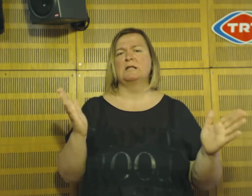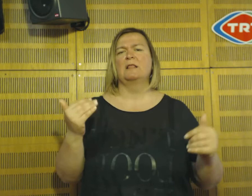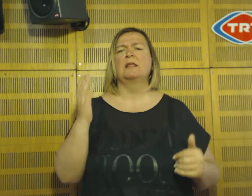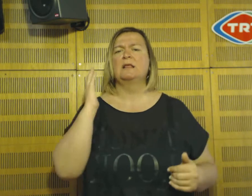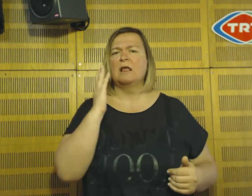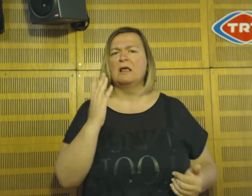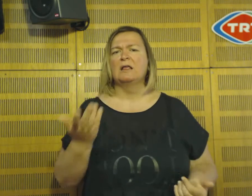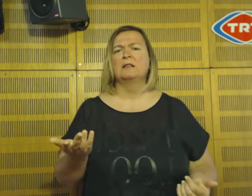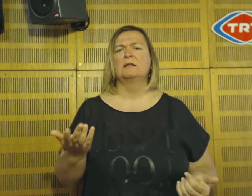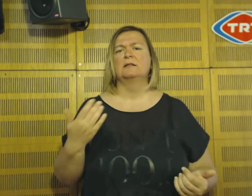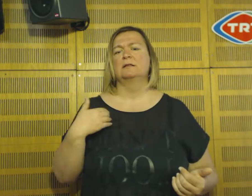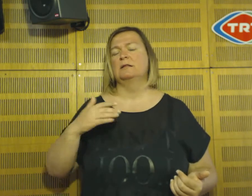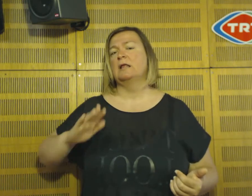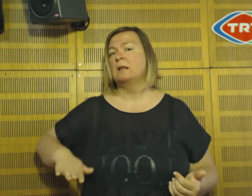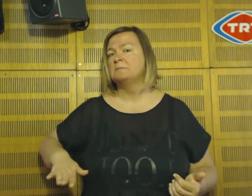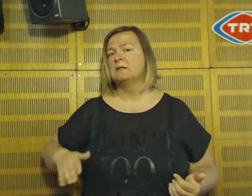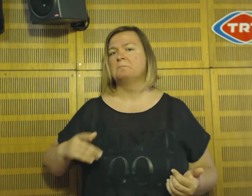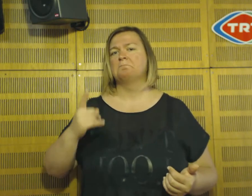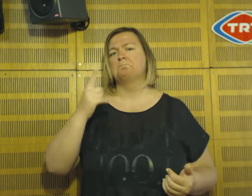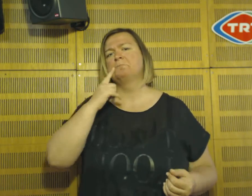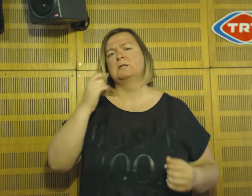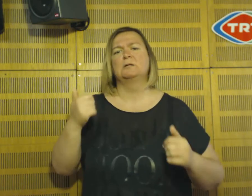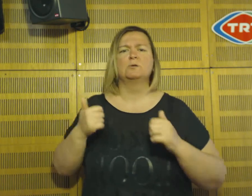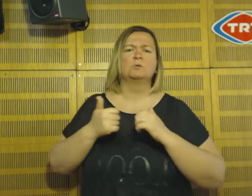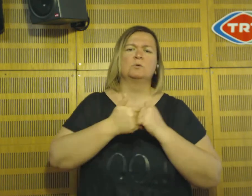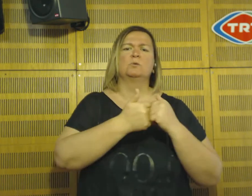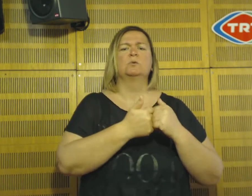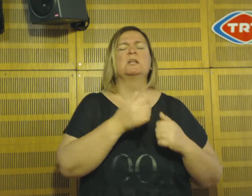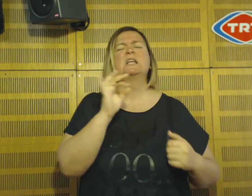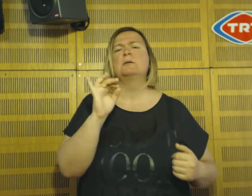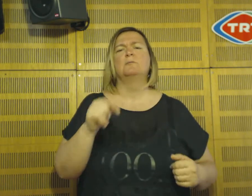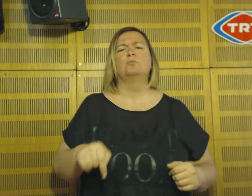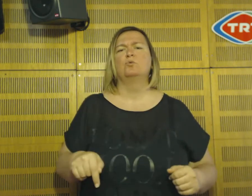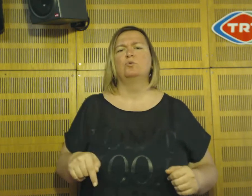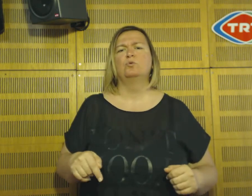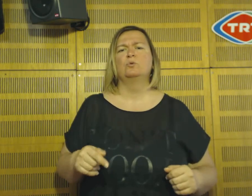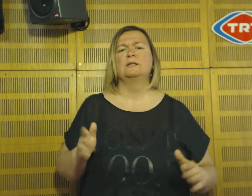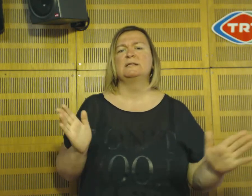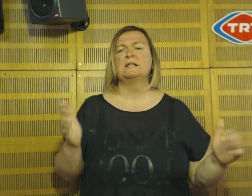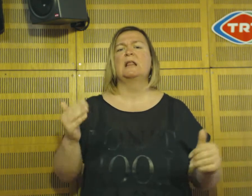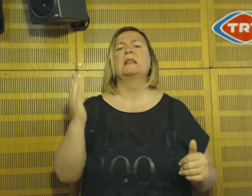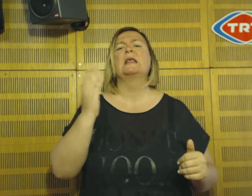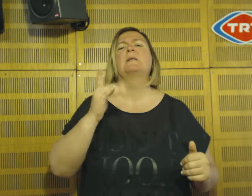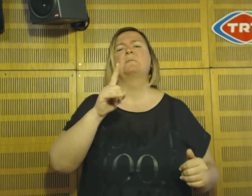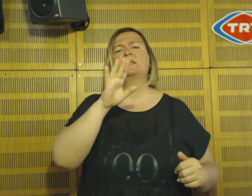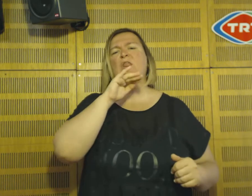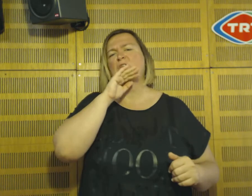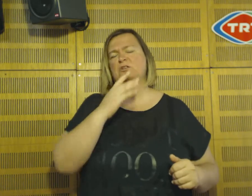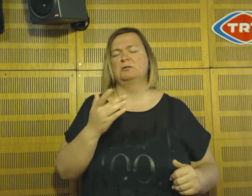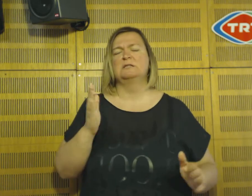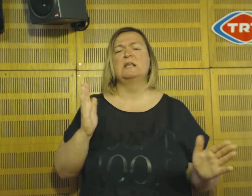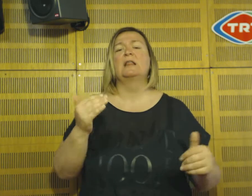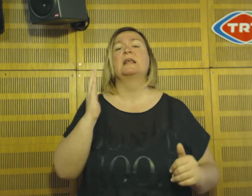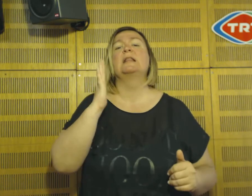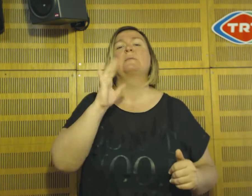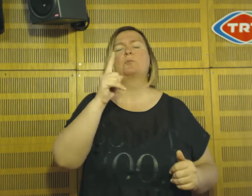giderken yanımızda birisini götürmemiz gerekir. Kim bu? Sandığa gidemeyen bir yaşlı, sandığa gidemeyen bir görme